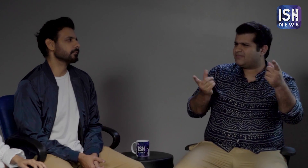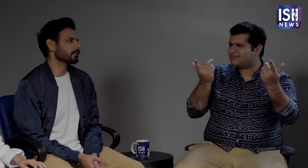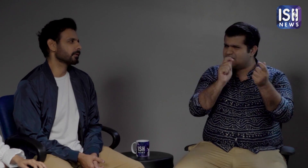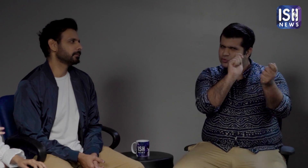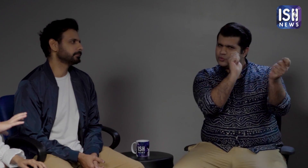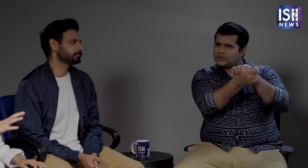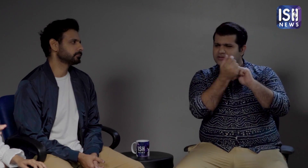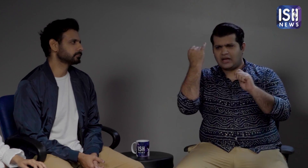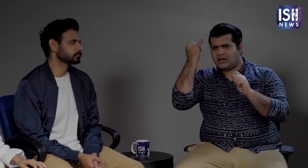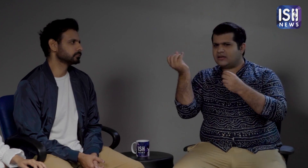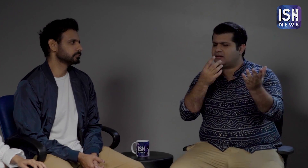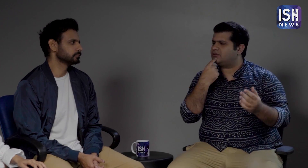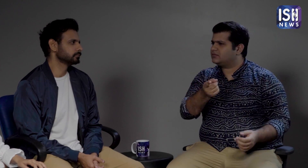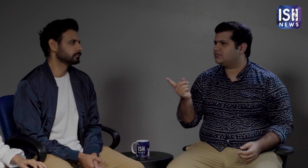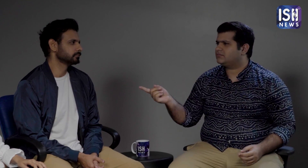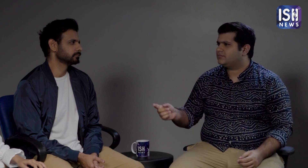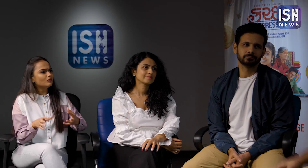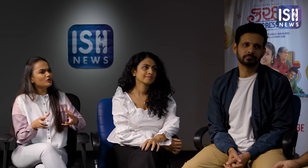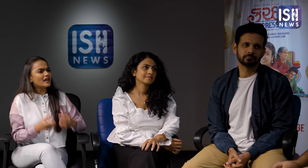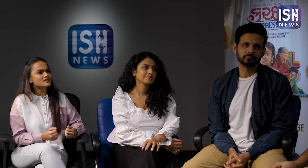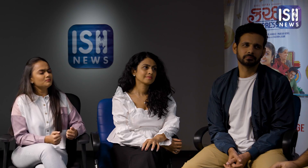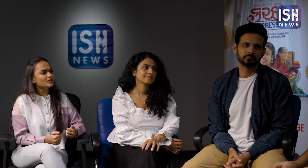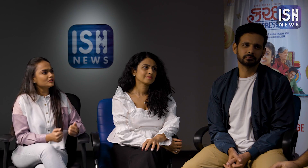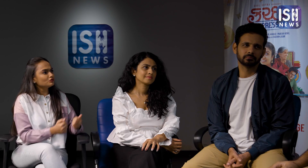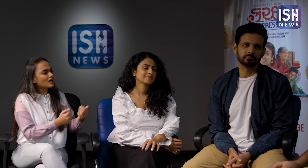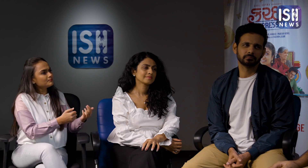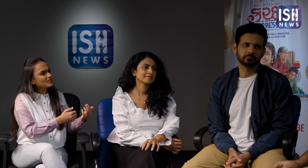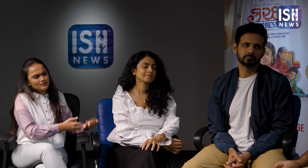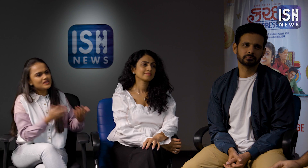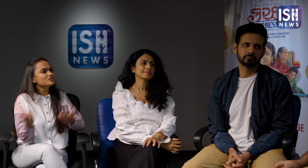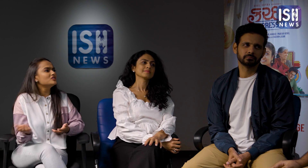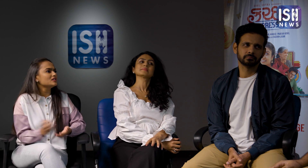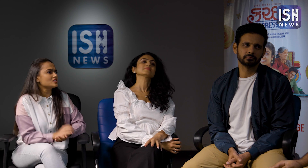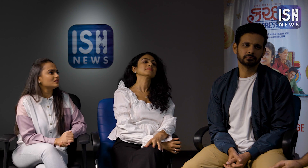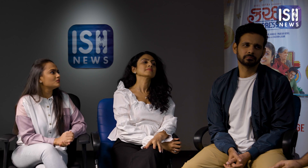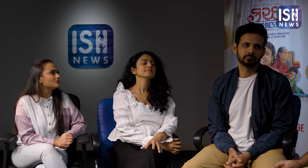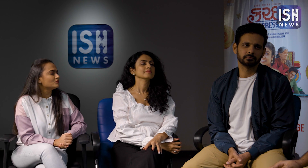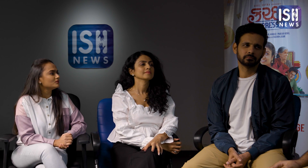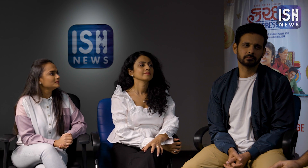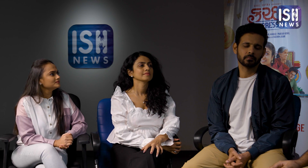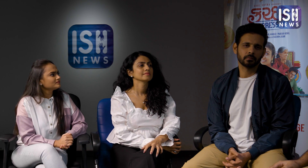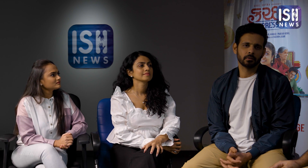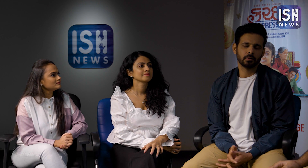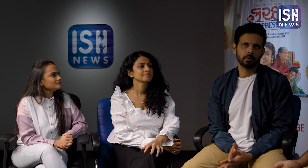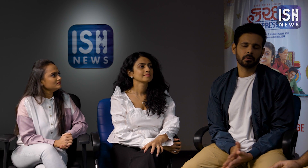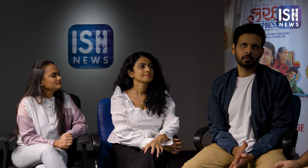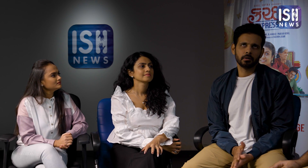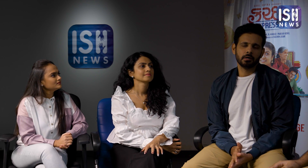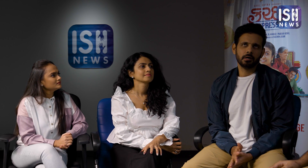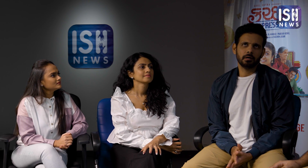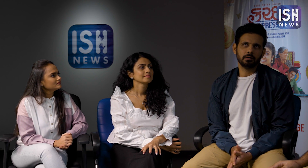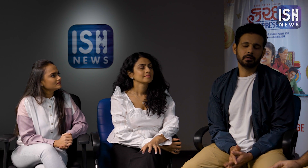एक्सेप्ट किया, बट पूरी दुनिया जो है मेजरली वो लोग एक्सेप्ट नहीं करते। तो आप क्या मैसेज देना चाहते हैं उनको?